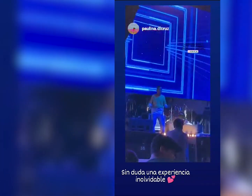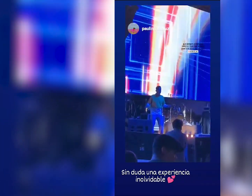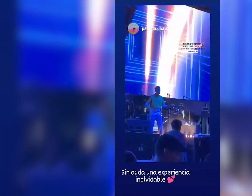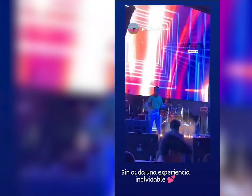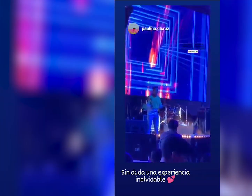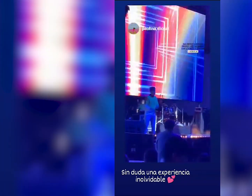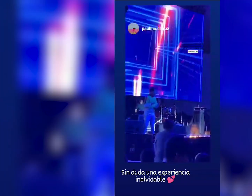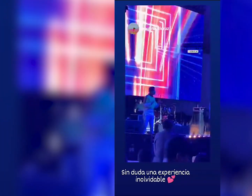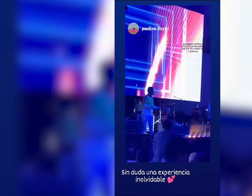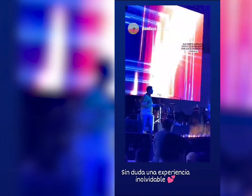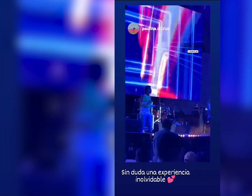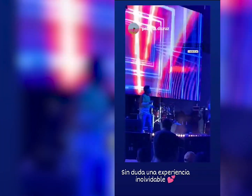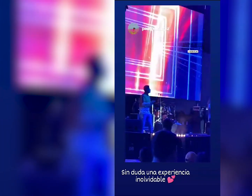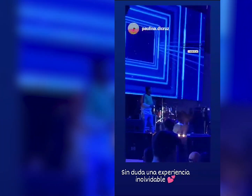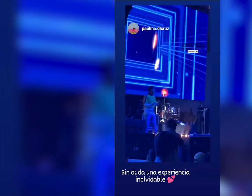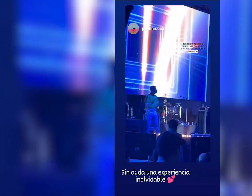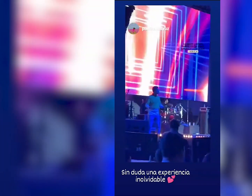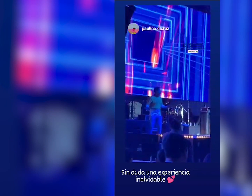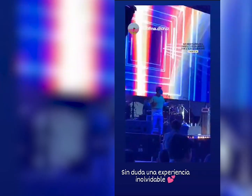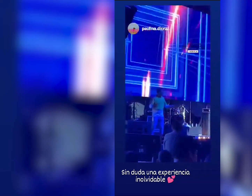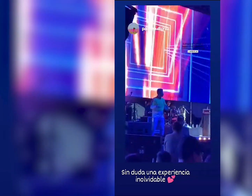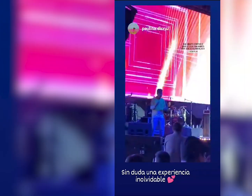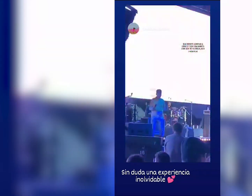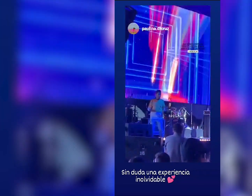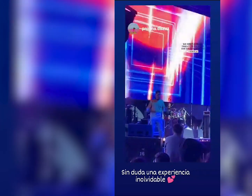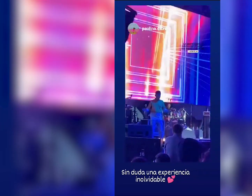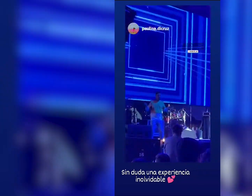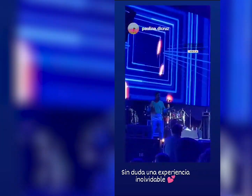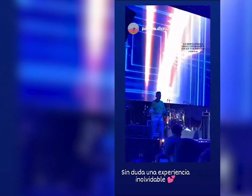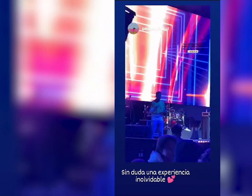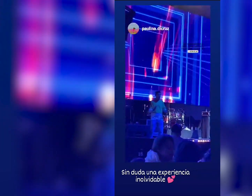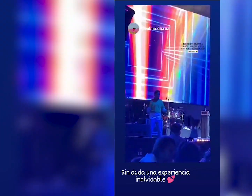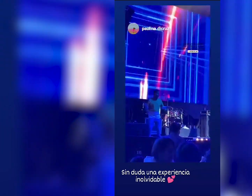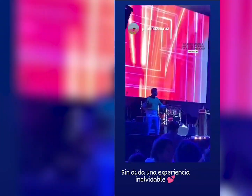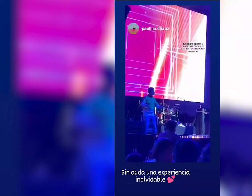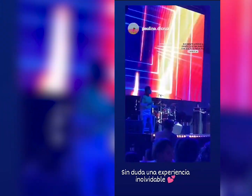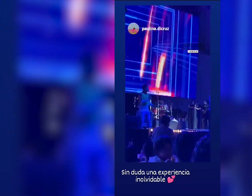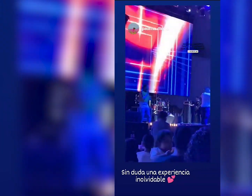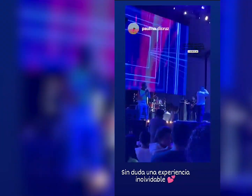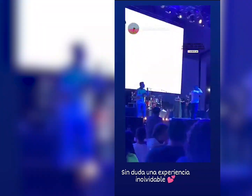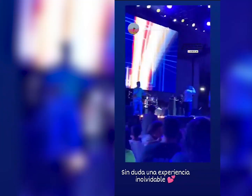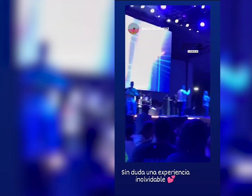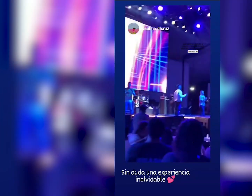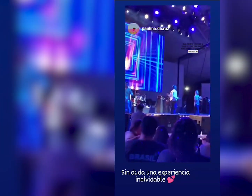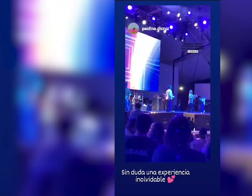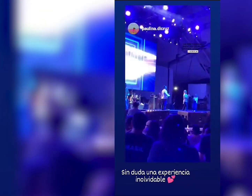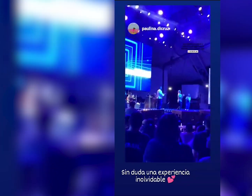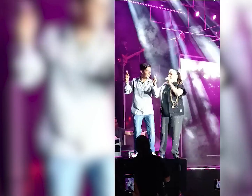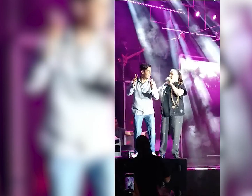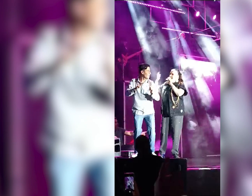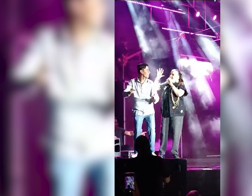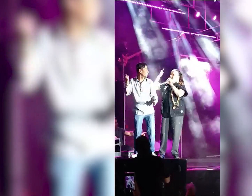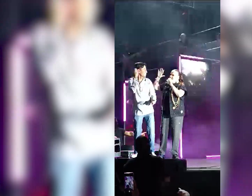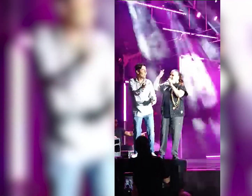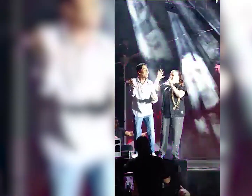comenzó a estudiar este idioma y posteriormente quiso aprender más. Es por ello que tomó clases en Yucatán y Morelos, y posteriormente